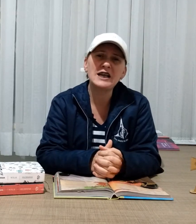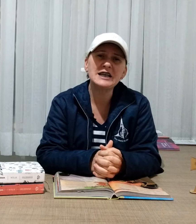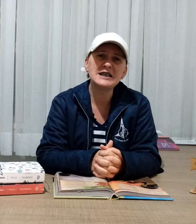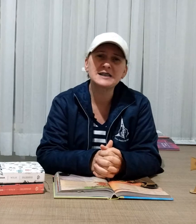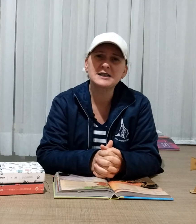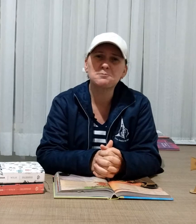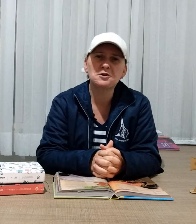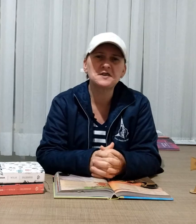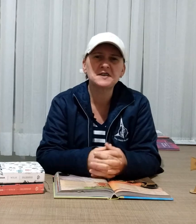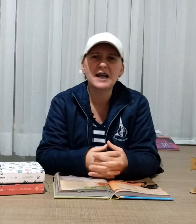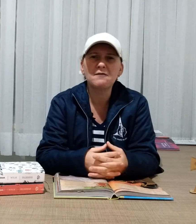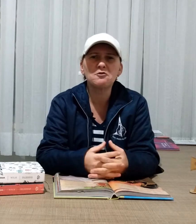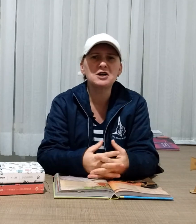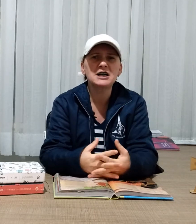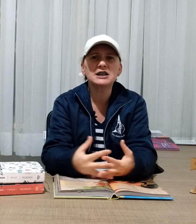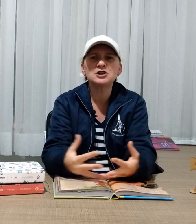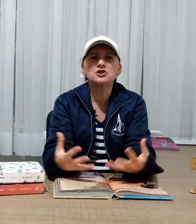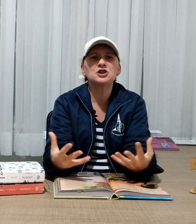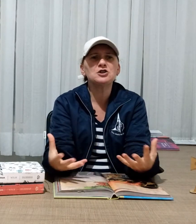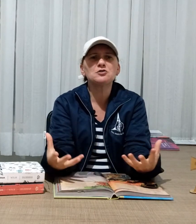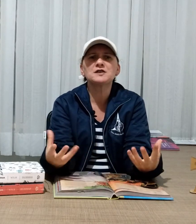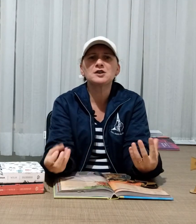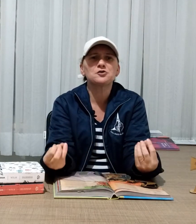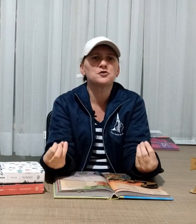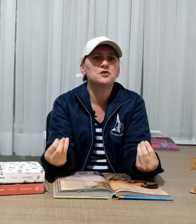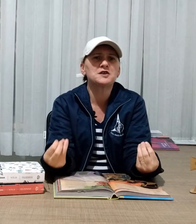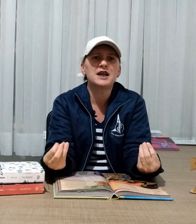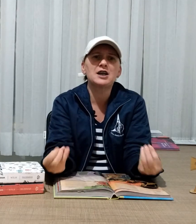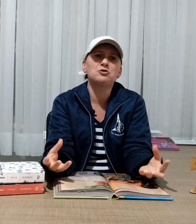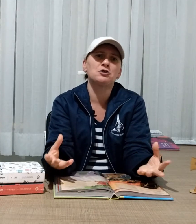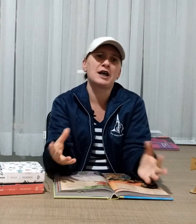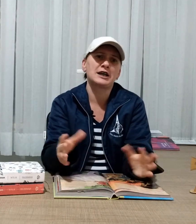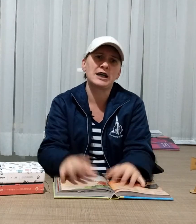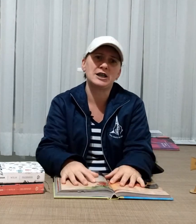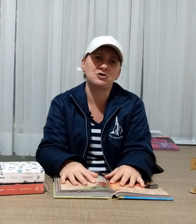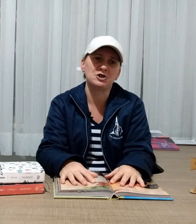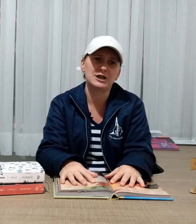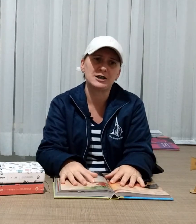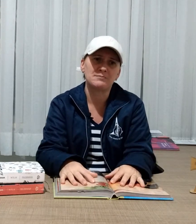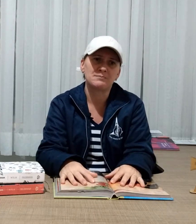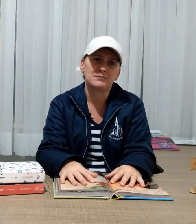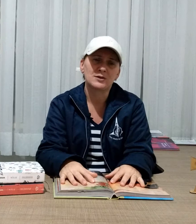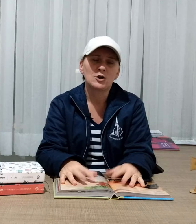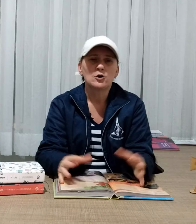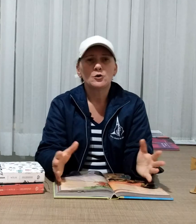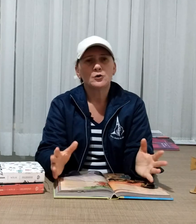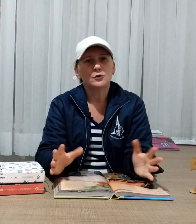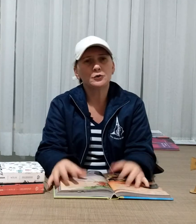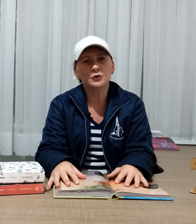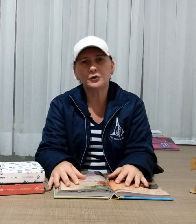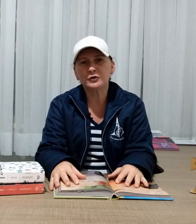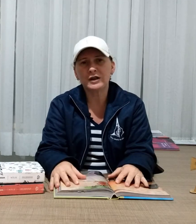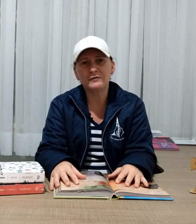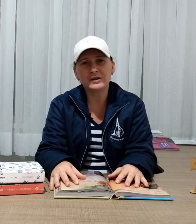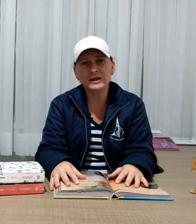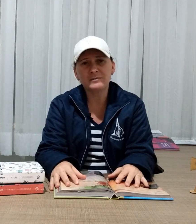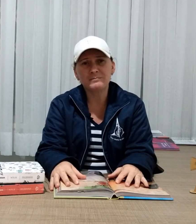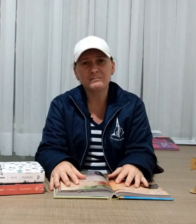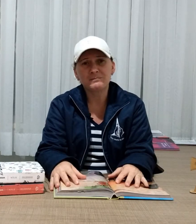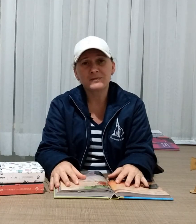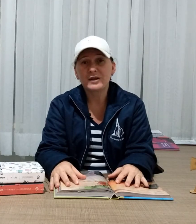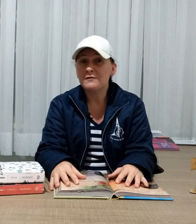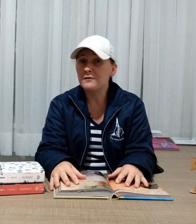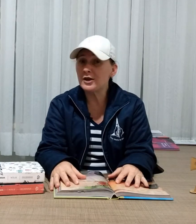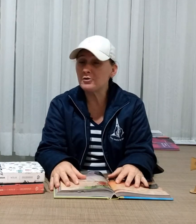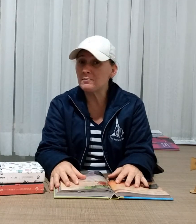partirem felizes, pois estavam garantindo seu sustento naquele dia. O dono da